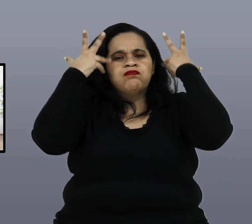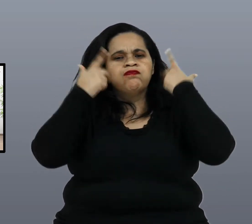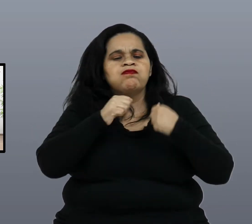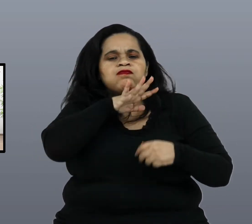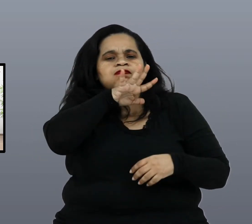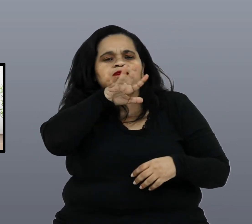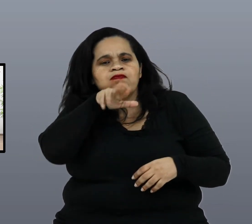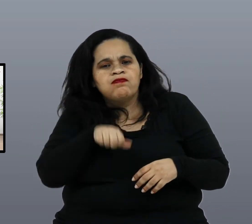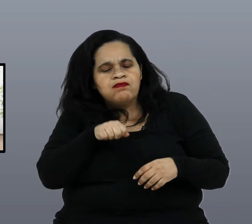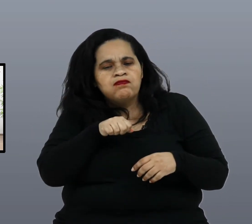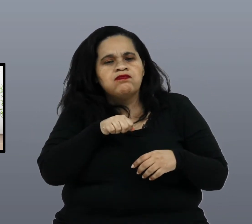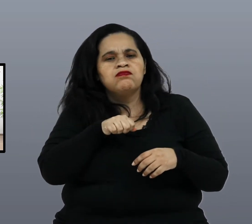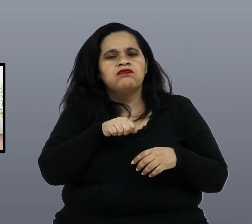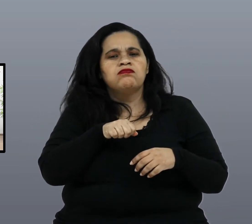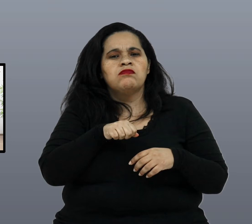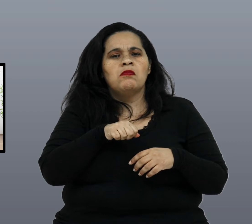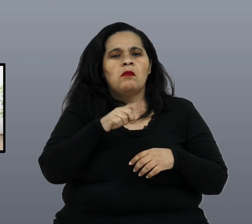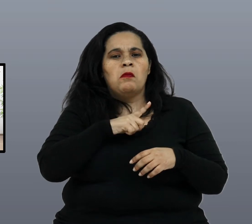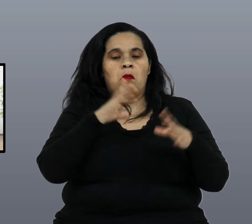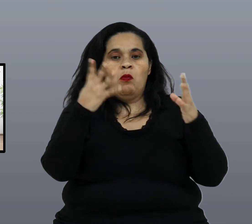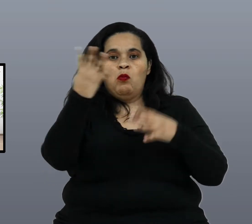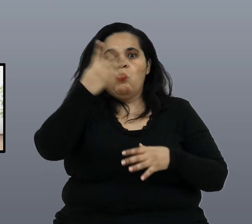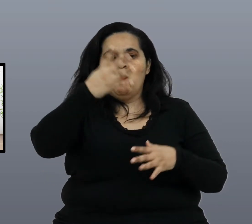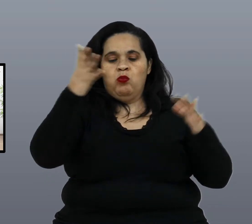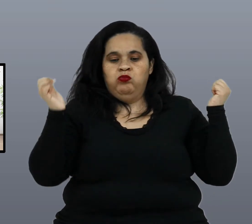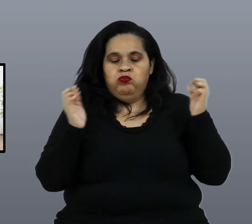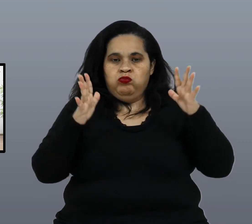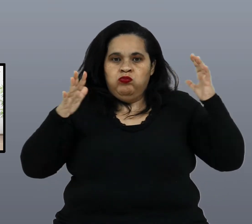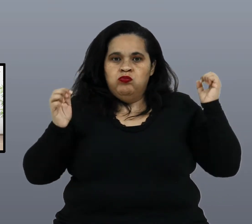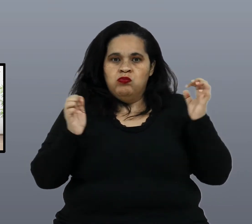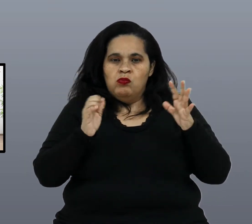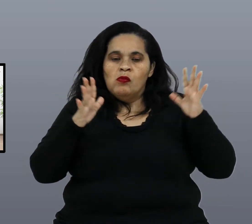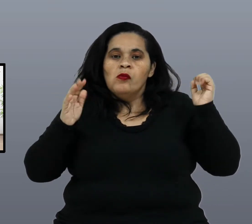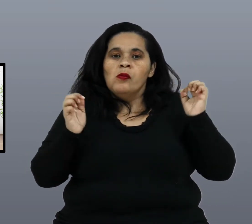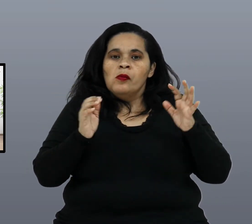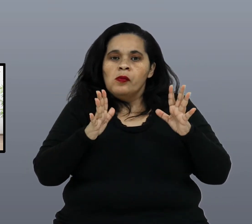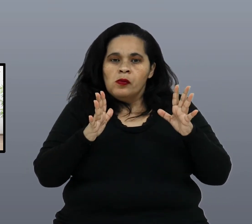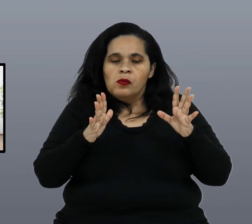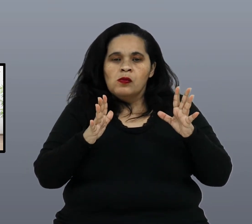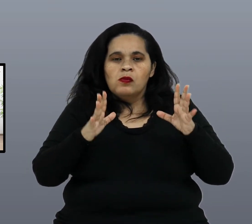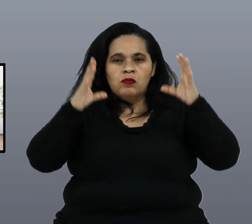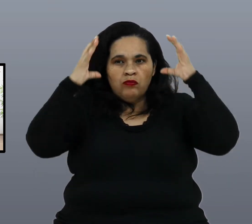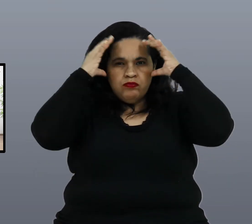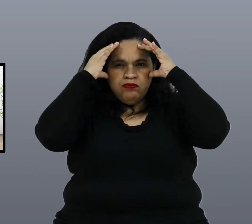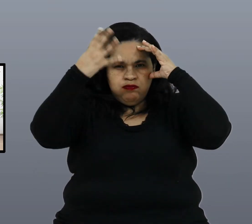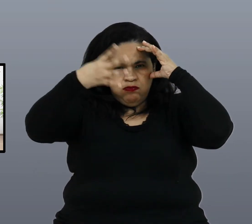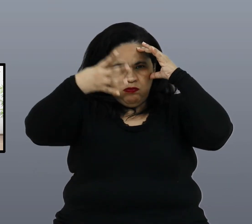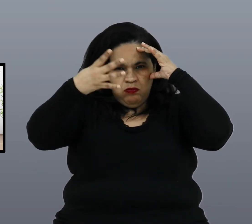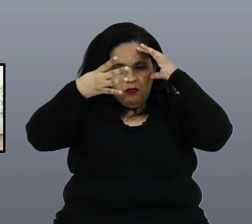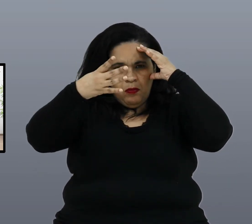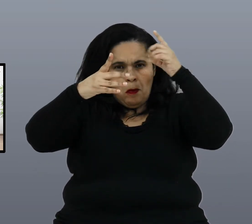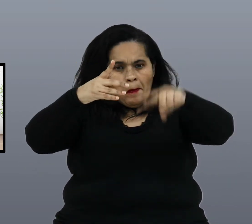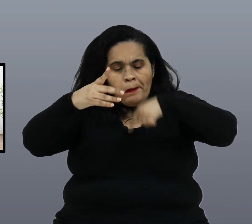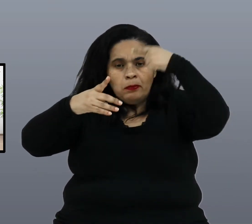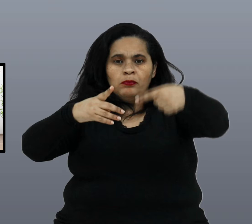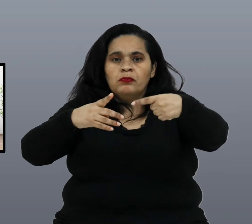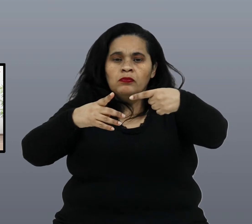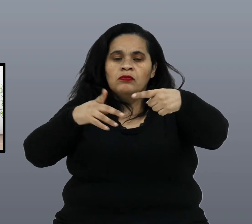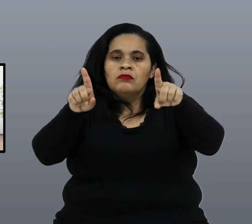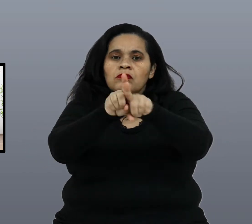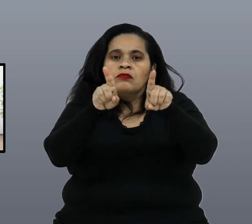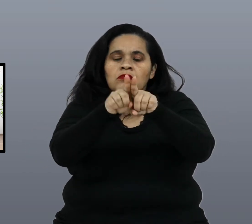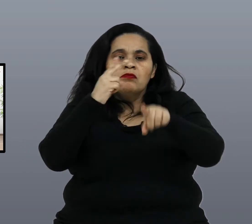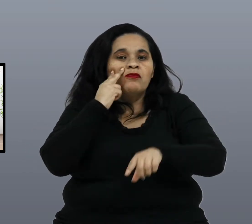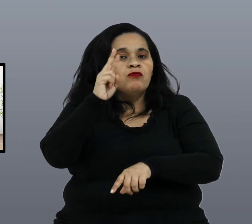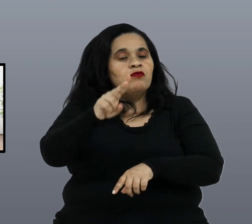versículo 7, Daniel vê um outro animal, um 4º animal, que, de acordo com a minha versão aqui, diz